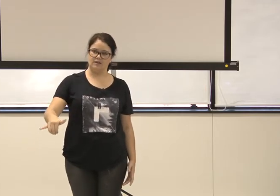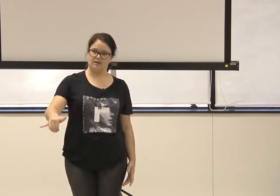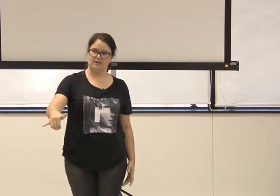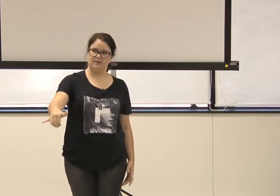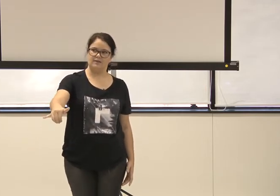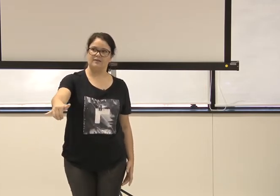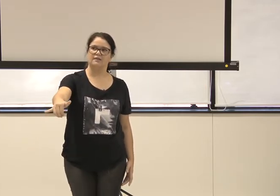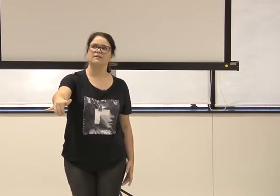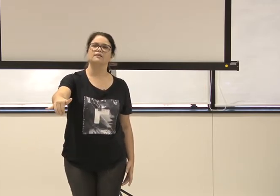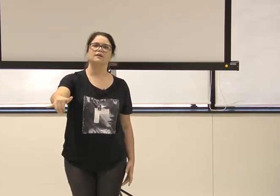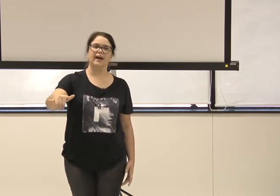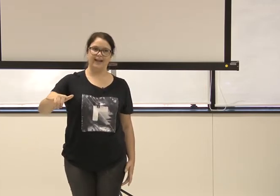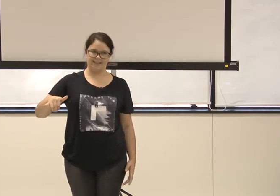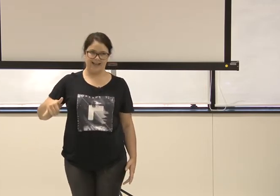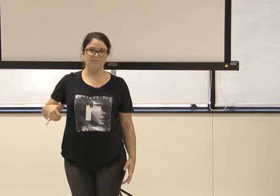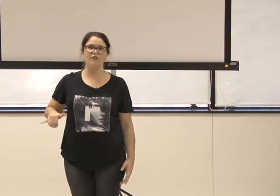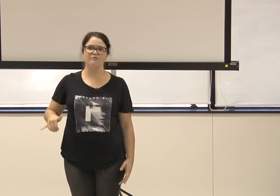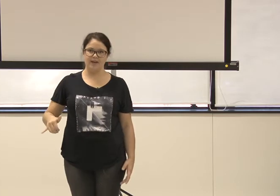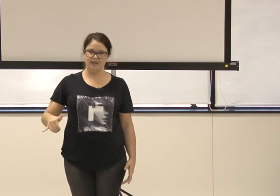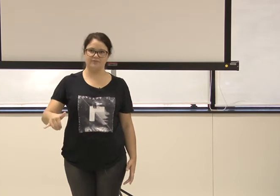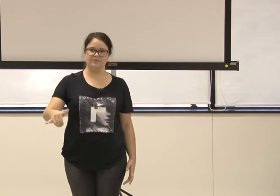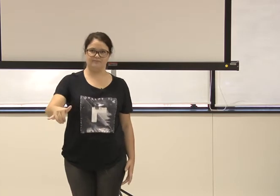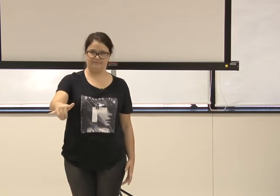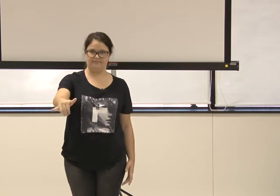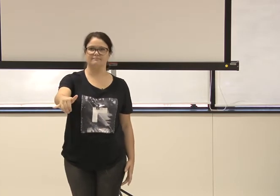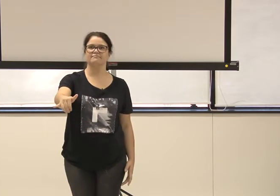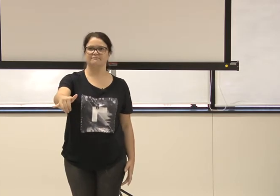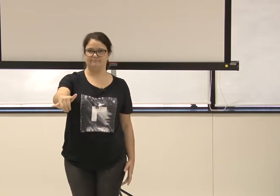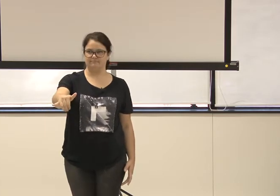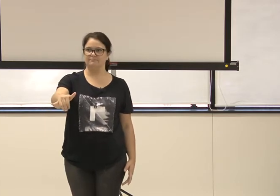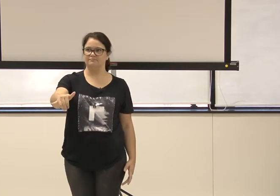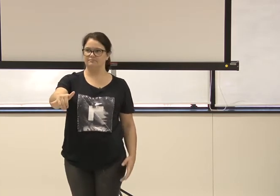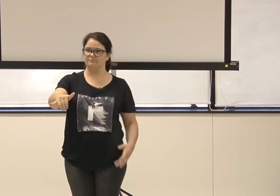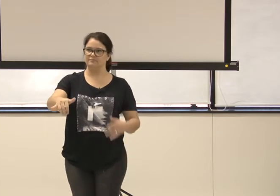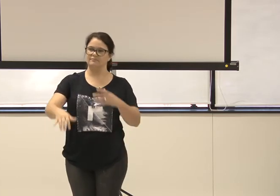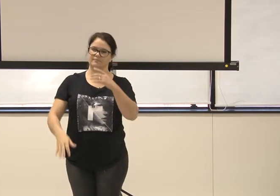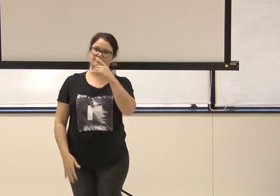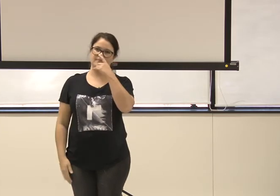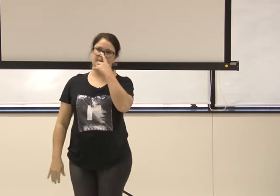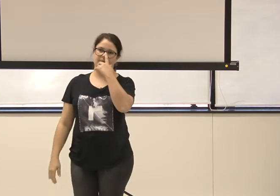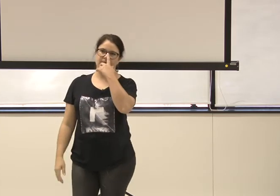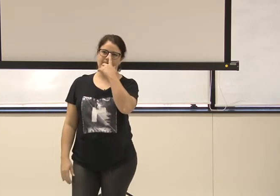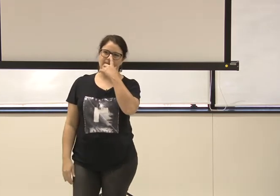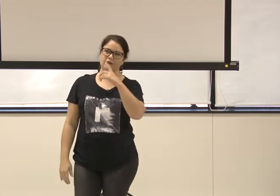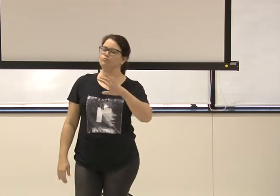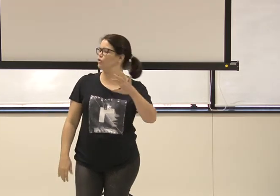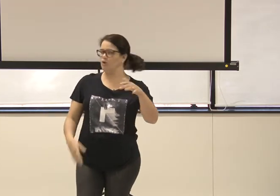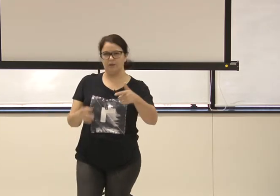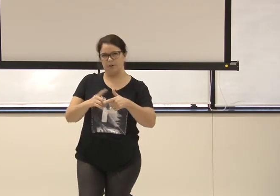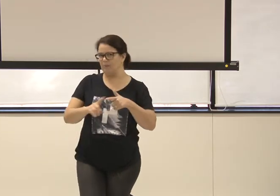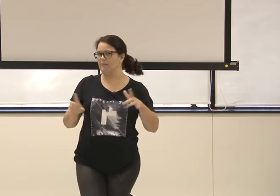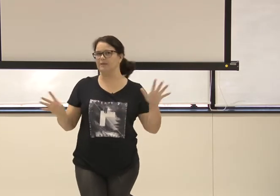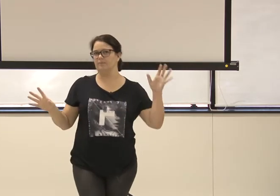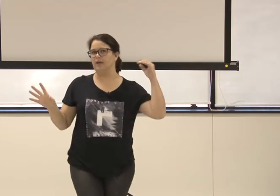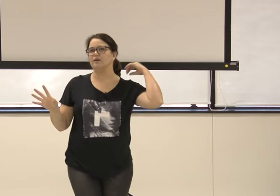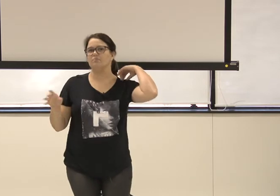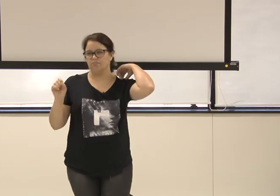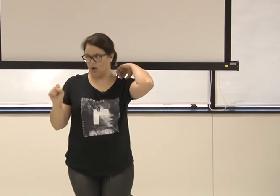mas você... Ele está em movimento. Eu pensei no telefone. Às vezes a redundância é bom por isso. Né? Não tem problema também. Pode